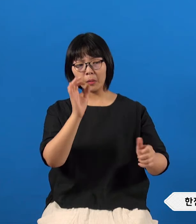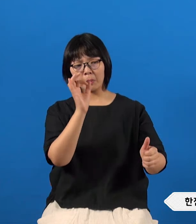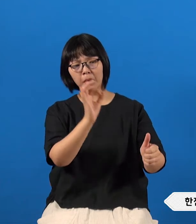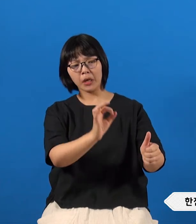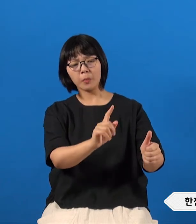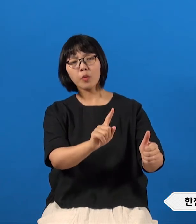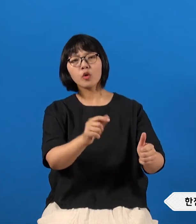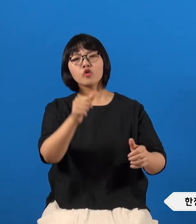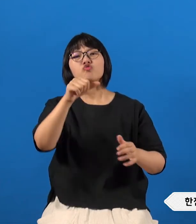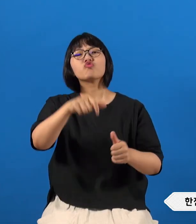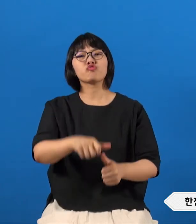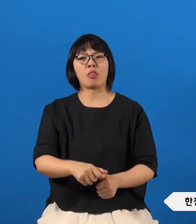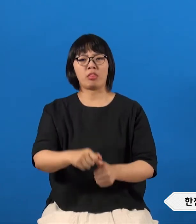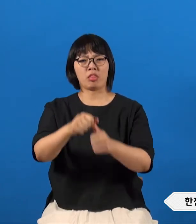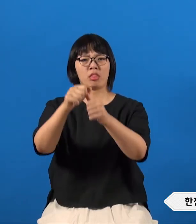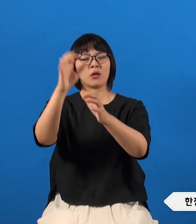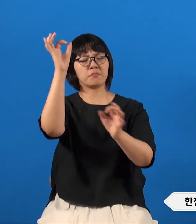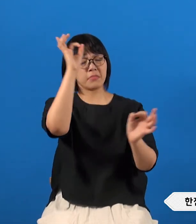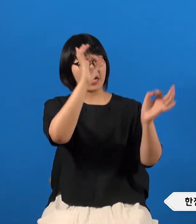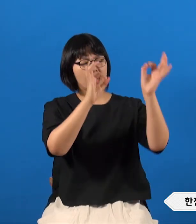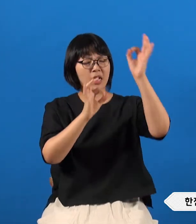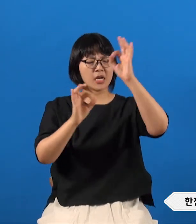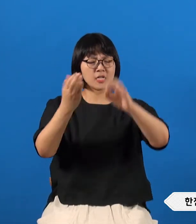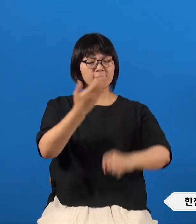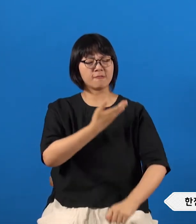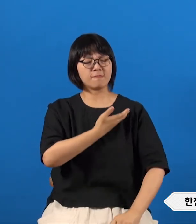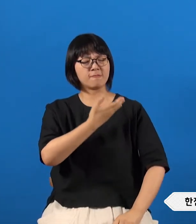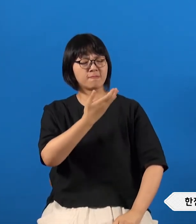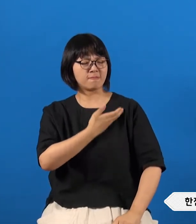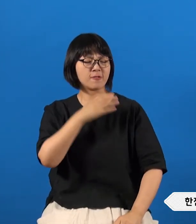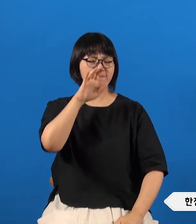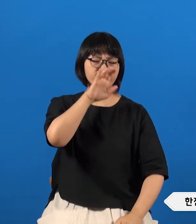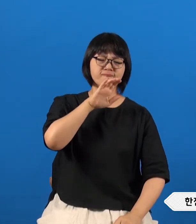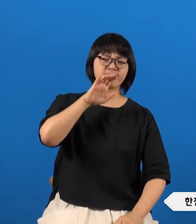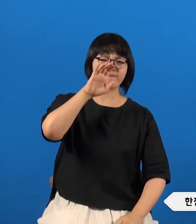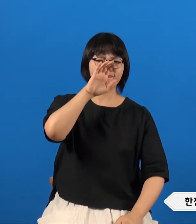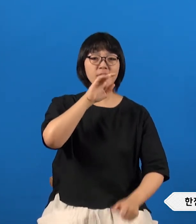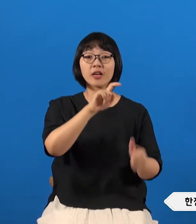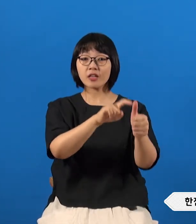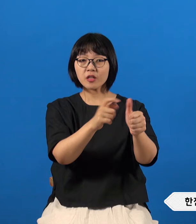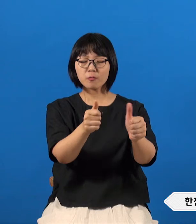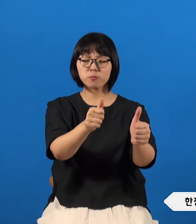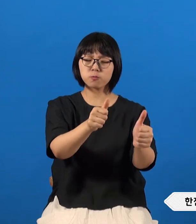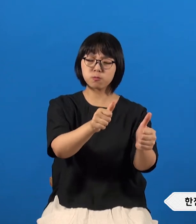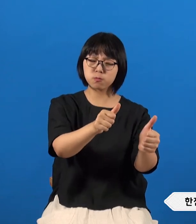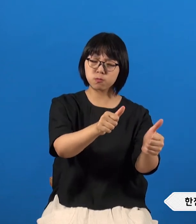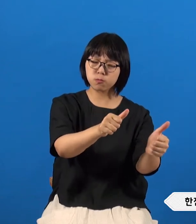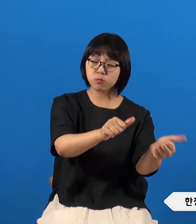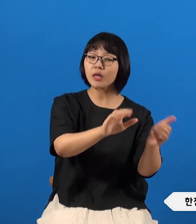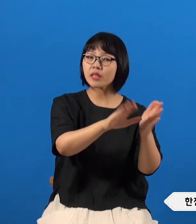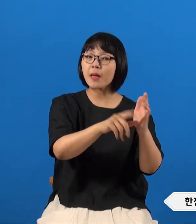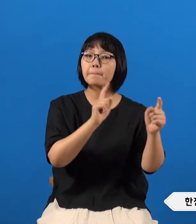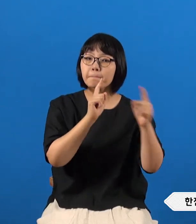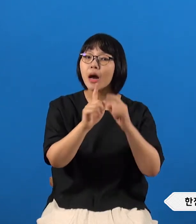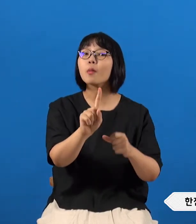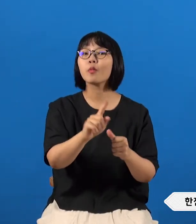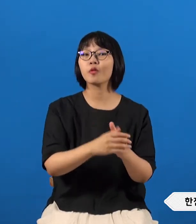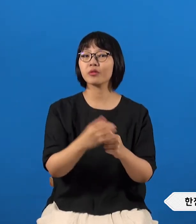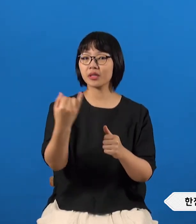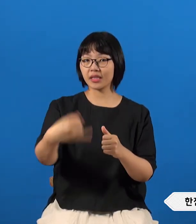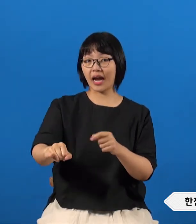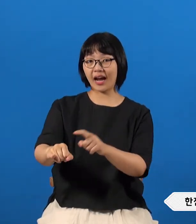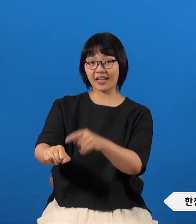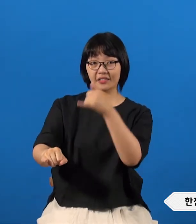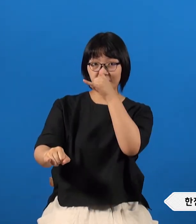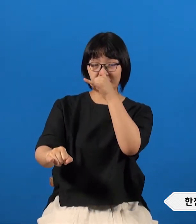그렇게 구원의 길을 찾고 찾았는데 그분이 마지막 임종 때 어떻게 말했는지 아십니까? 딸이 한